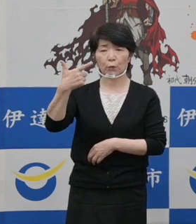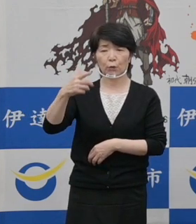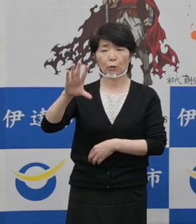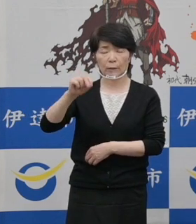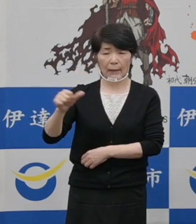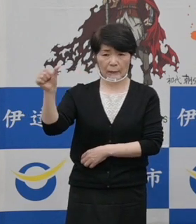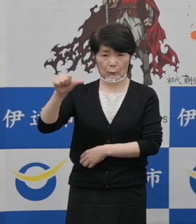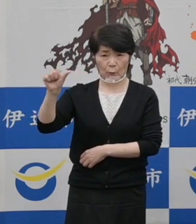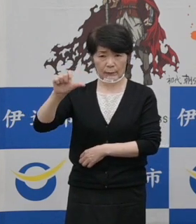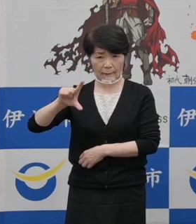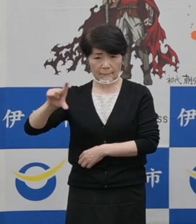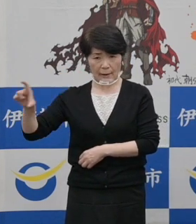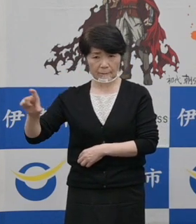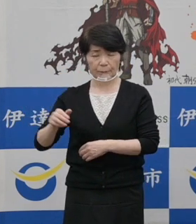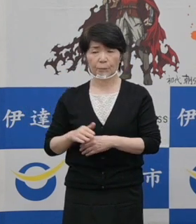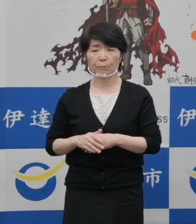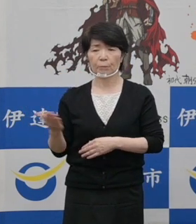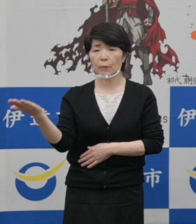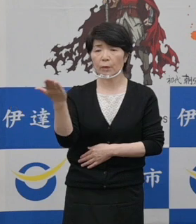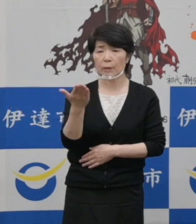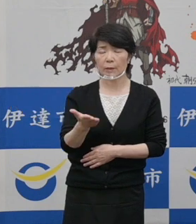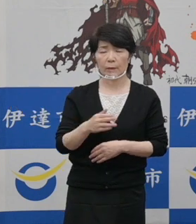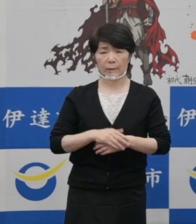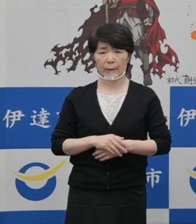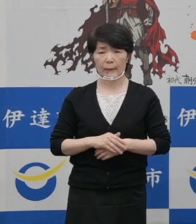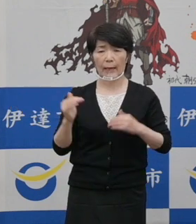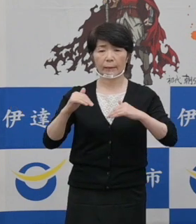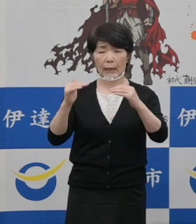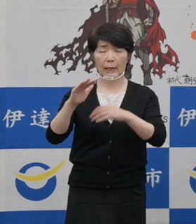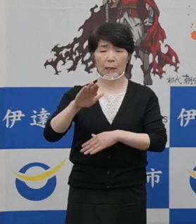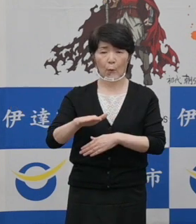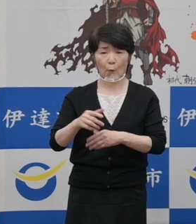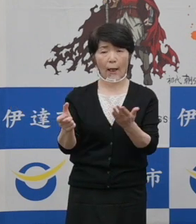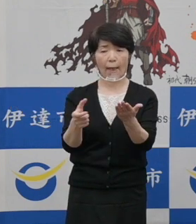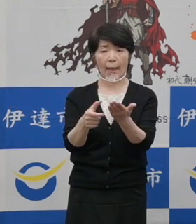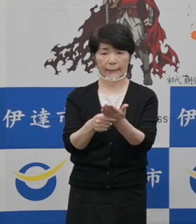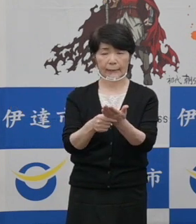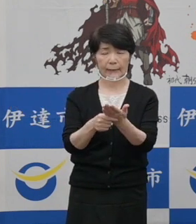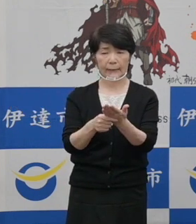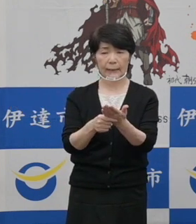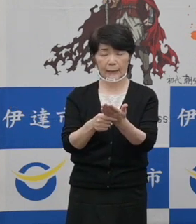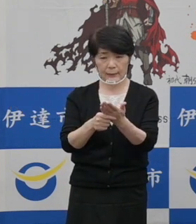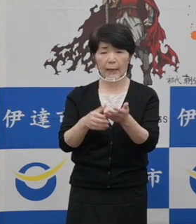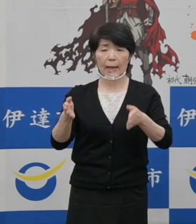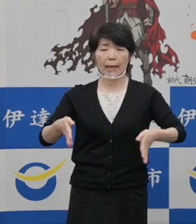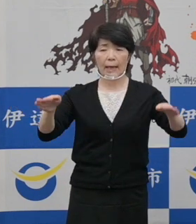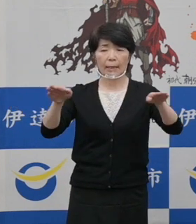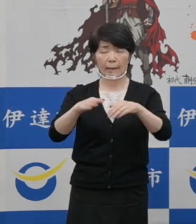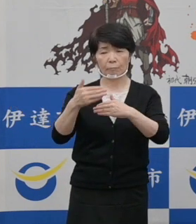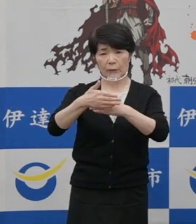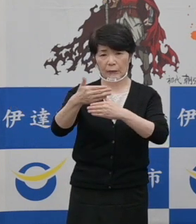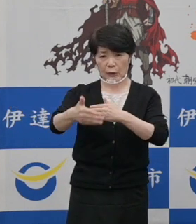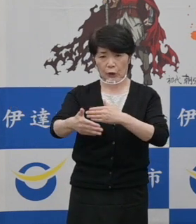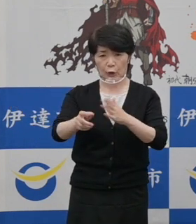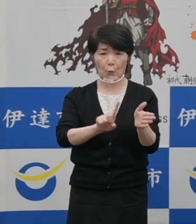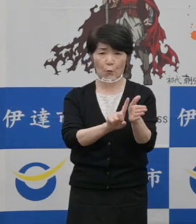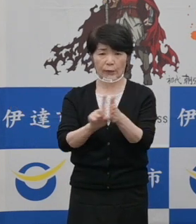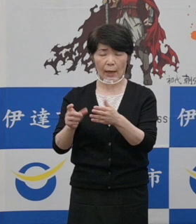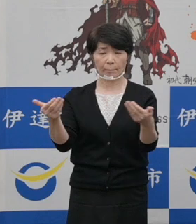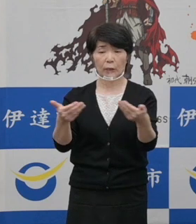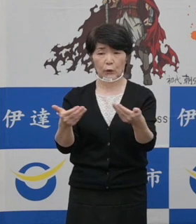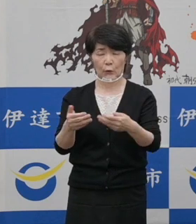。続きまして、高校駅北地区住宅団地整備事業であります